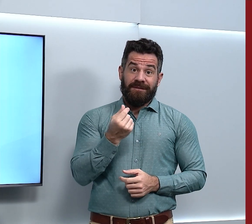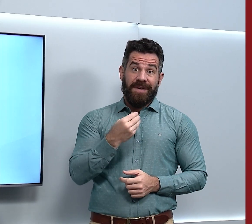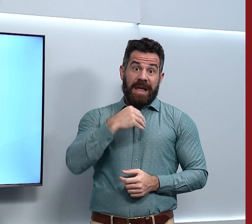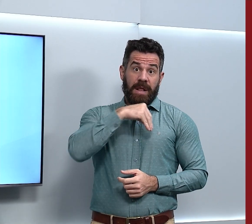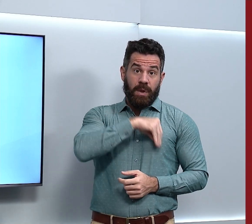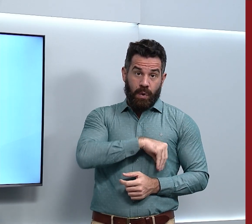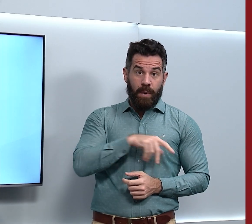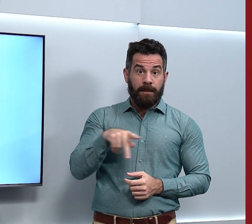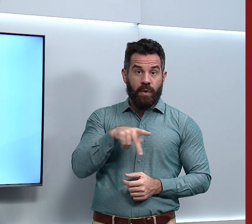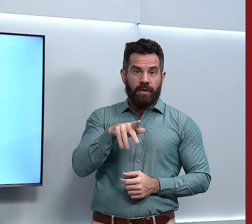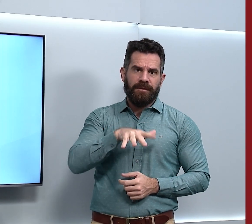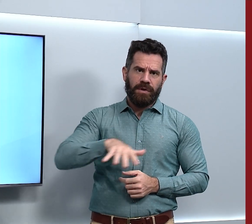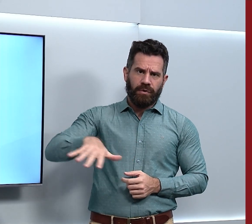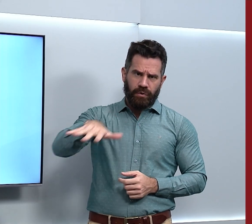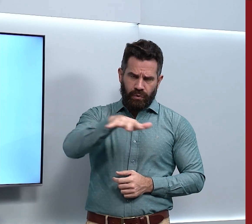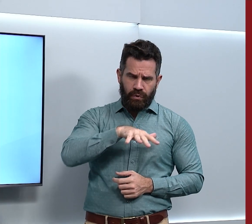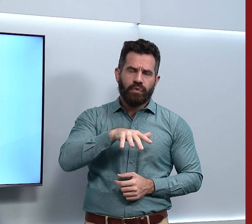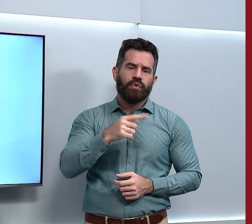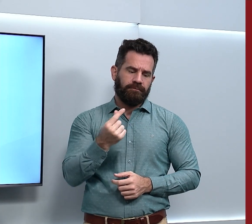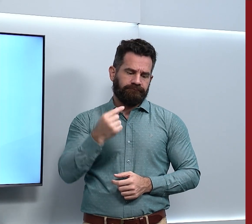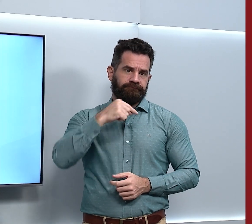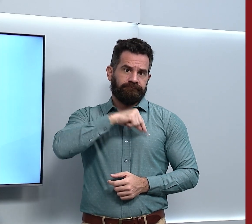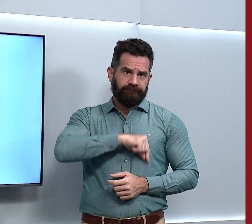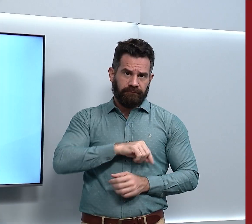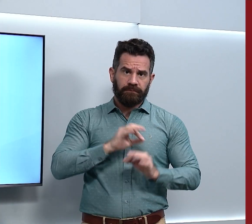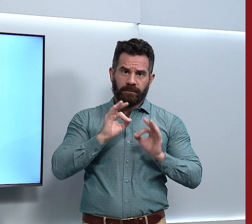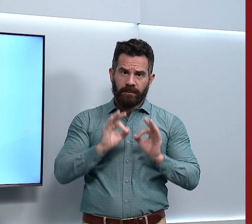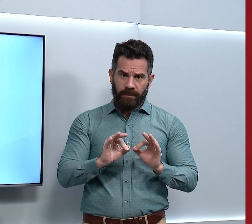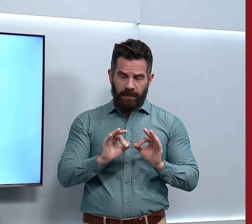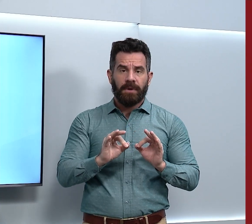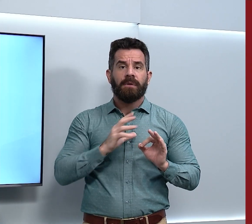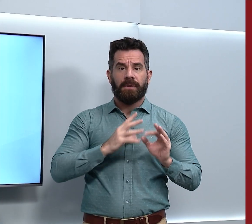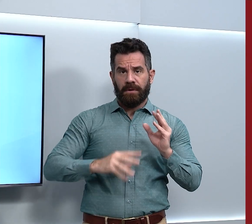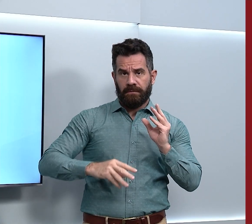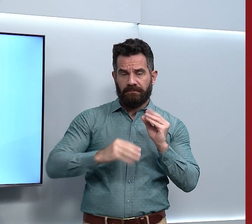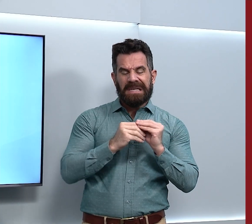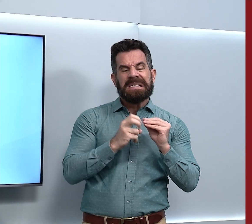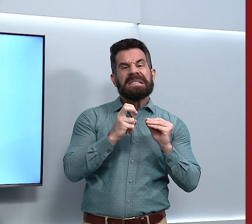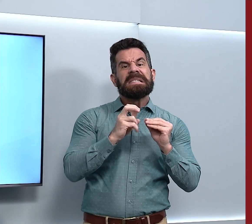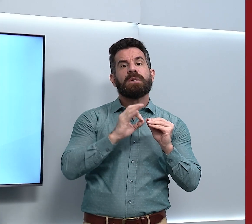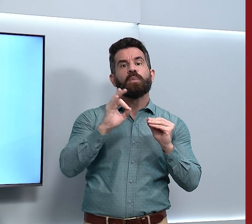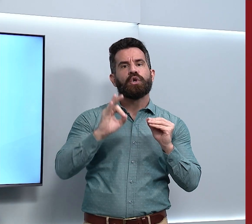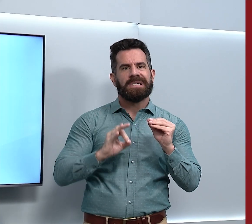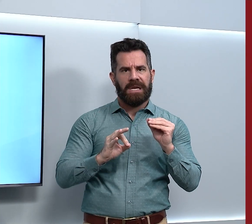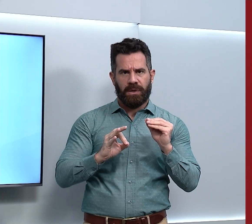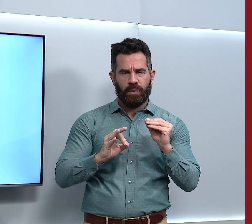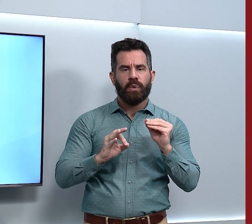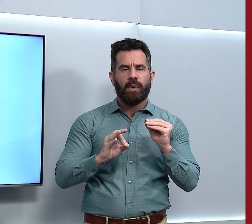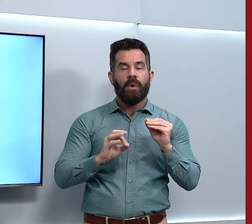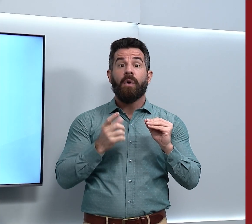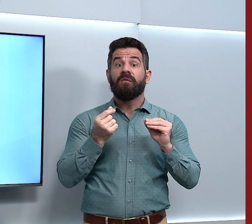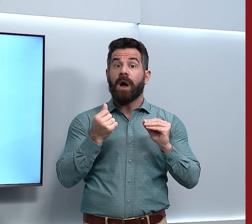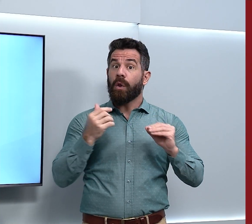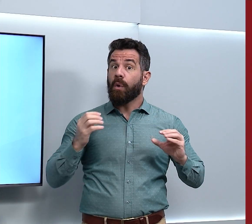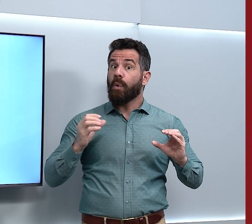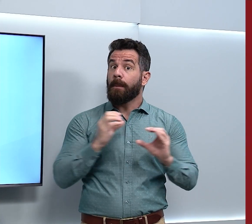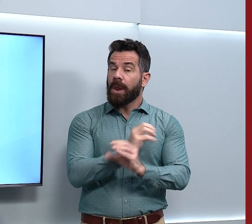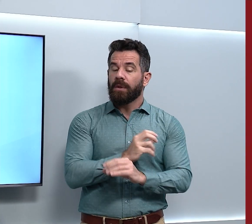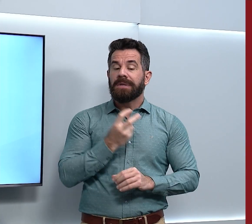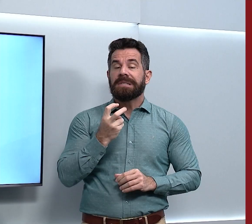salário dos professores, do mínimo, será reajustado em mais de 5%, passando para R$